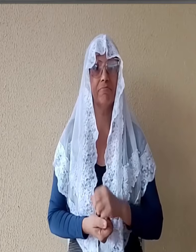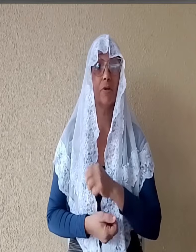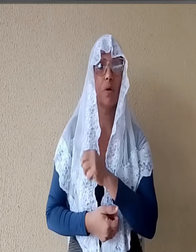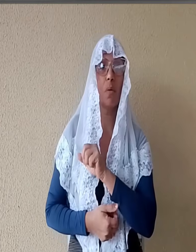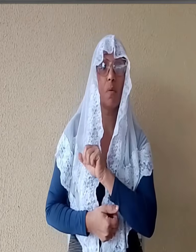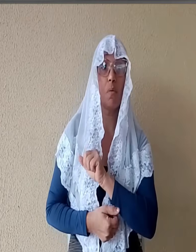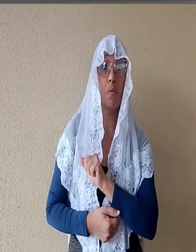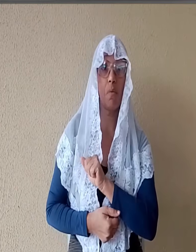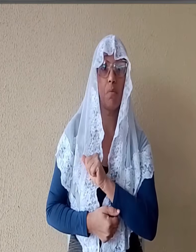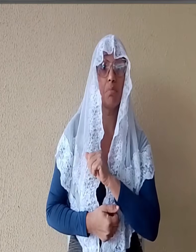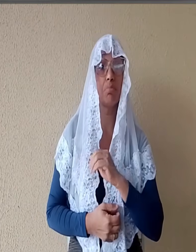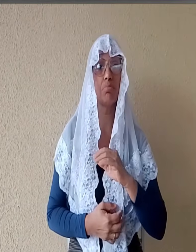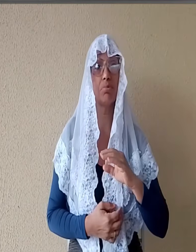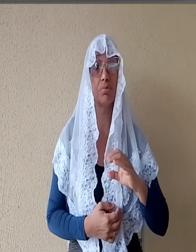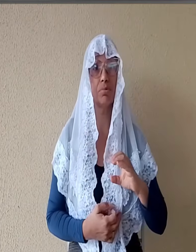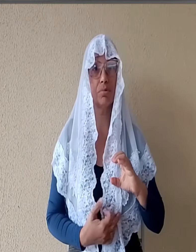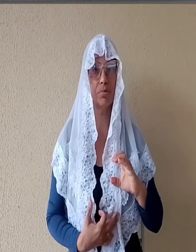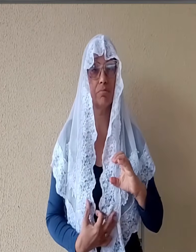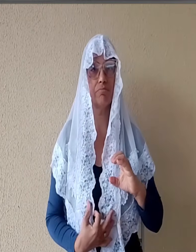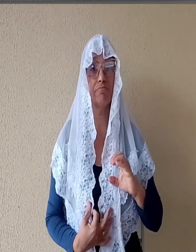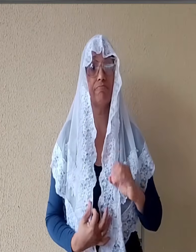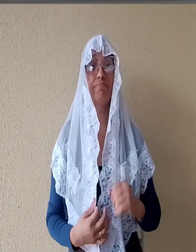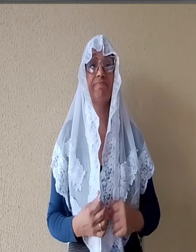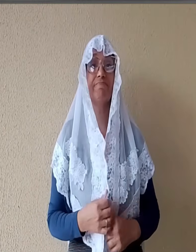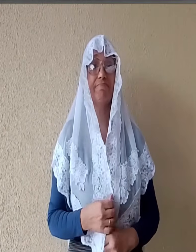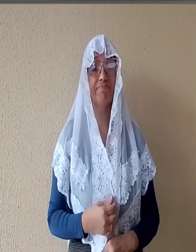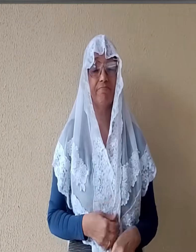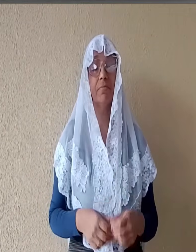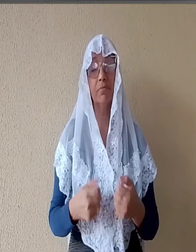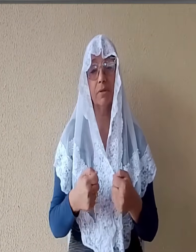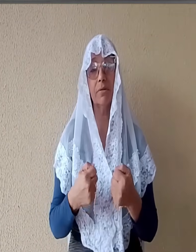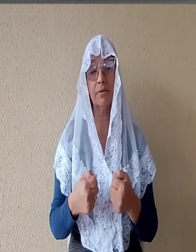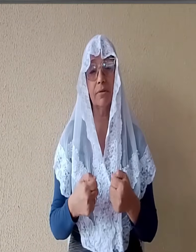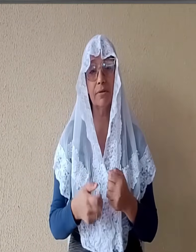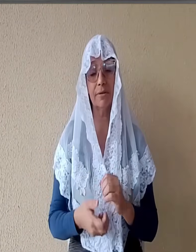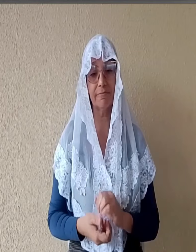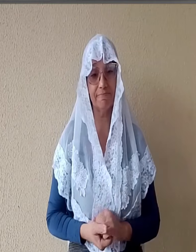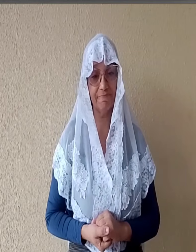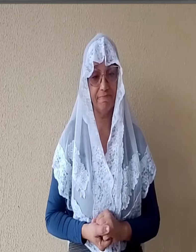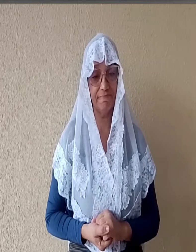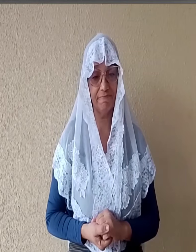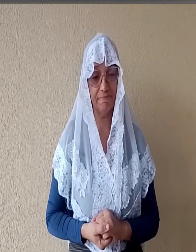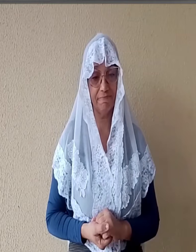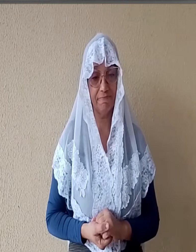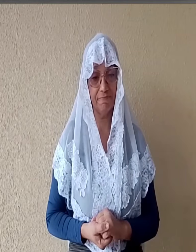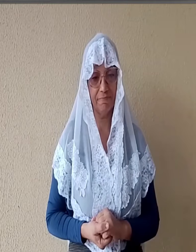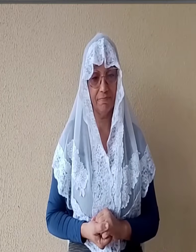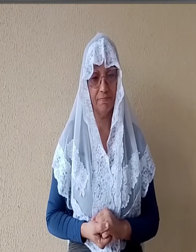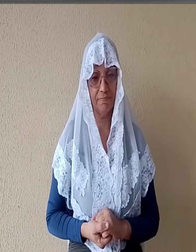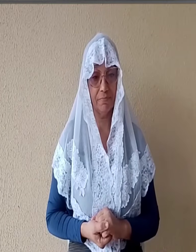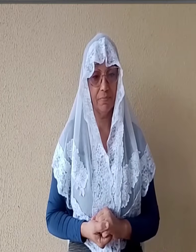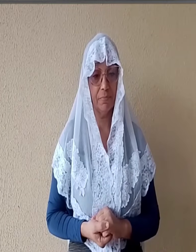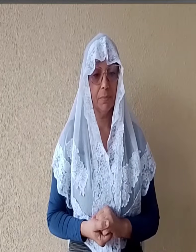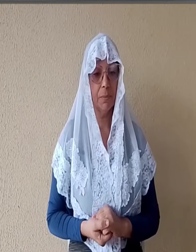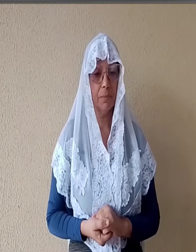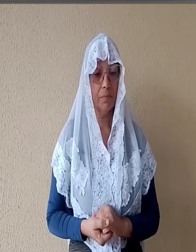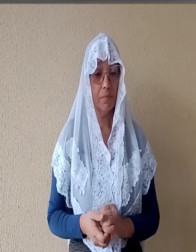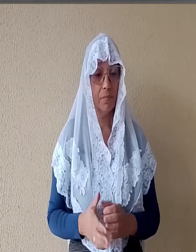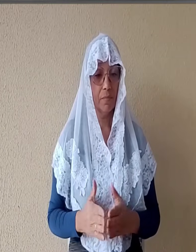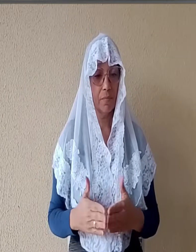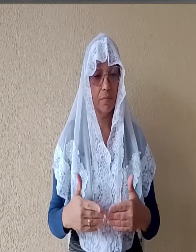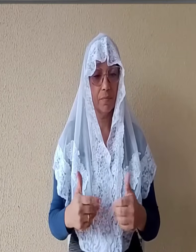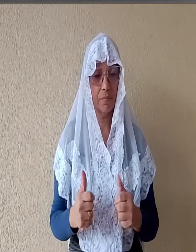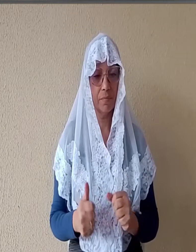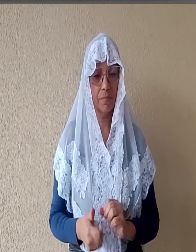tem problema. No dia que acabar o ir e o vir, que o irmão não puder ir numa cidade 10 quilômetros, 20